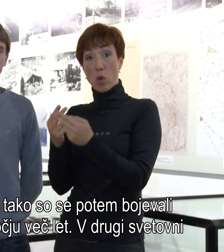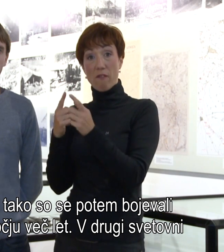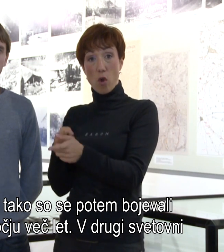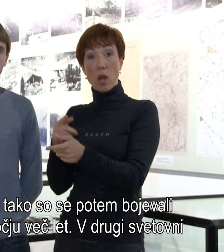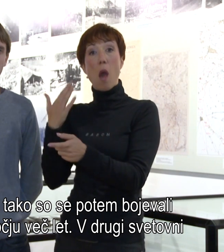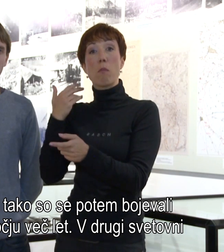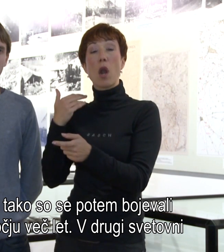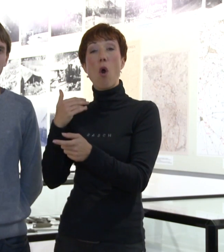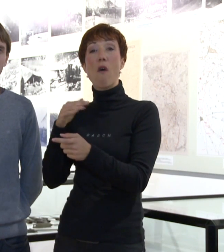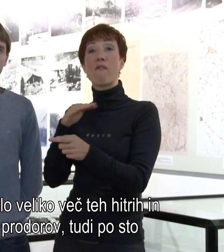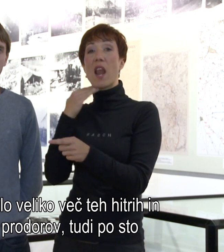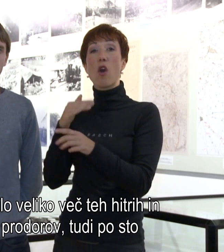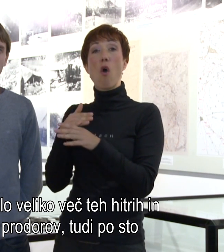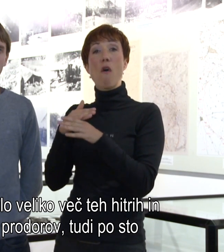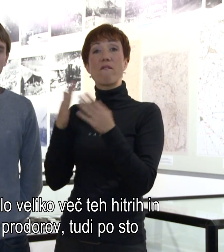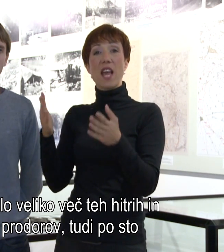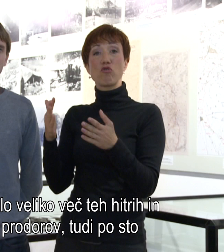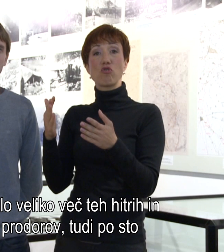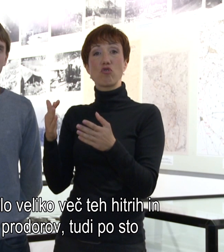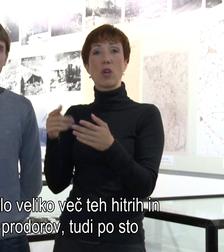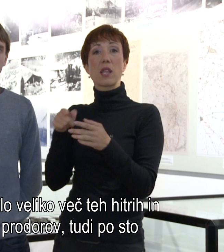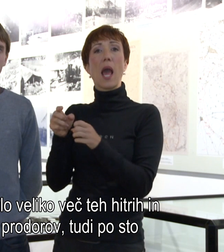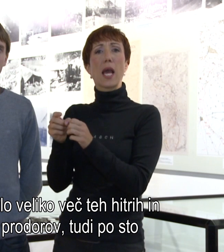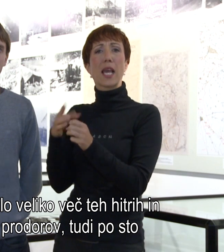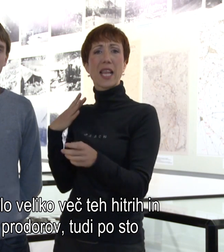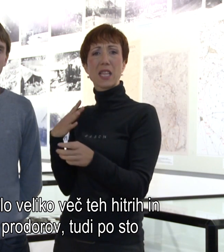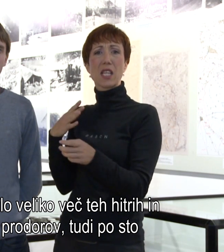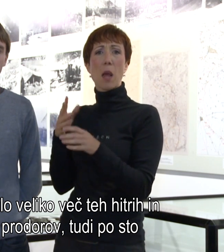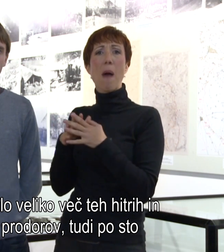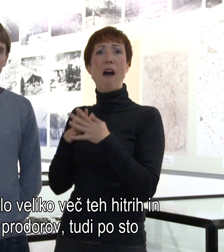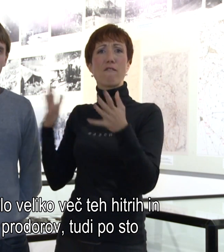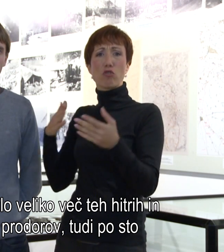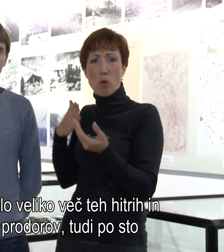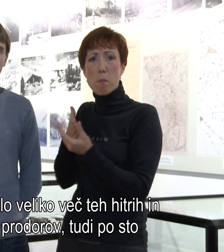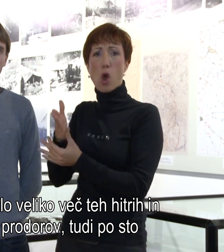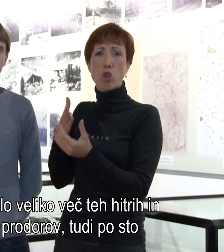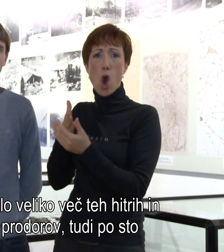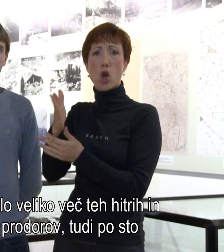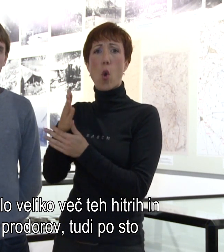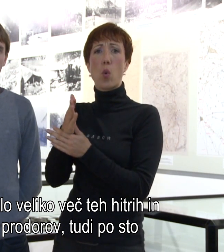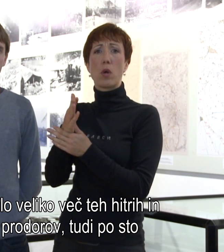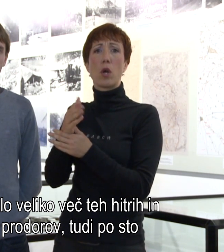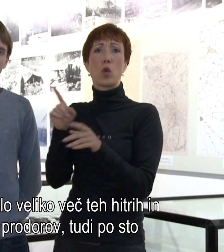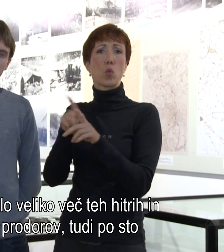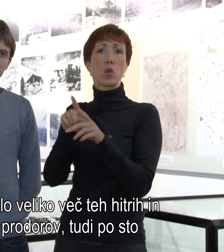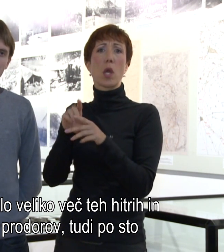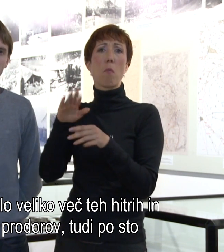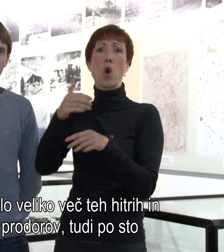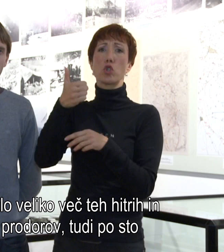veliko več teh hitrih pa večjih prodorov, tudi po 50-100